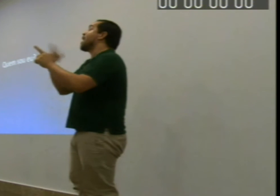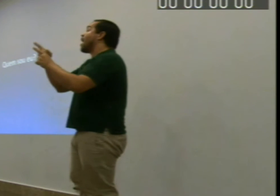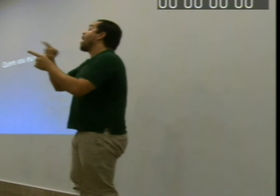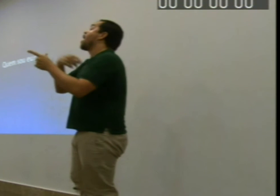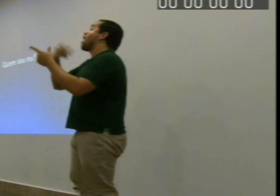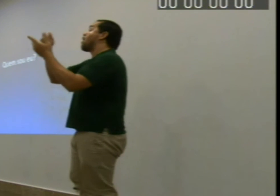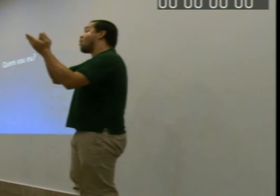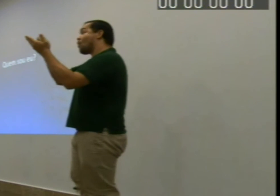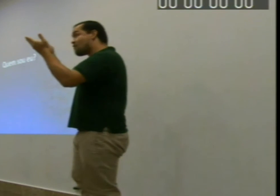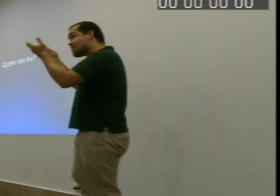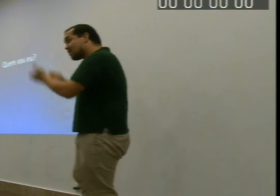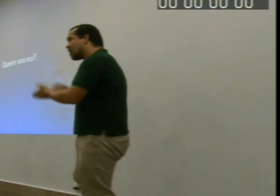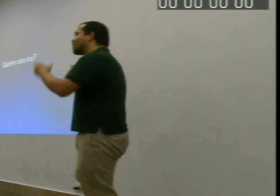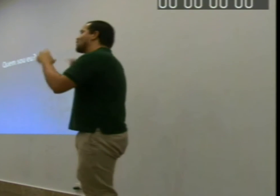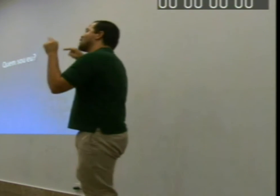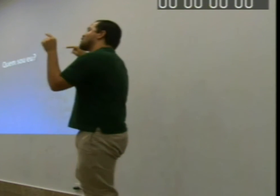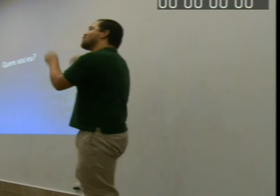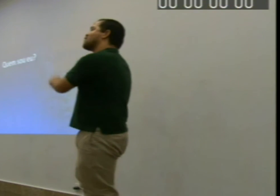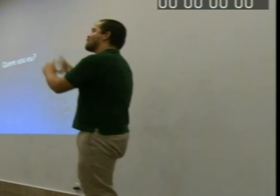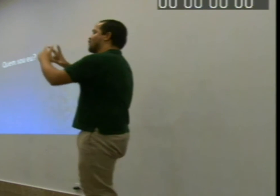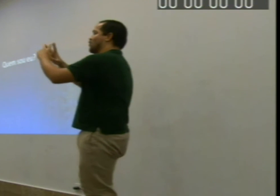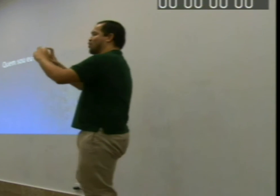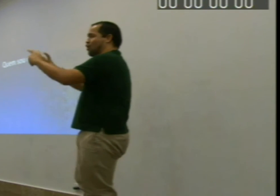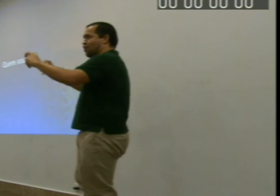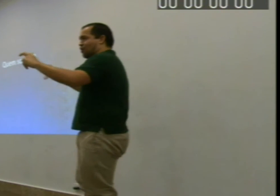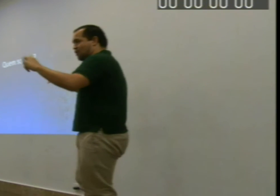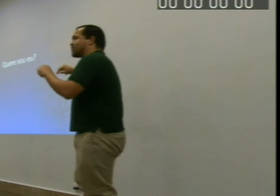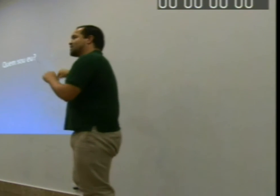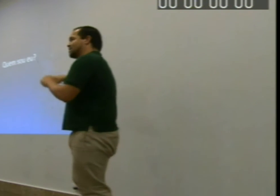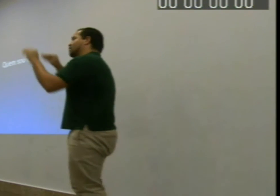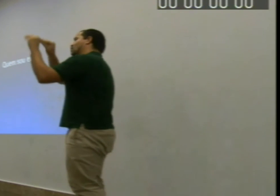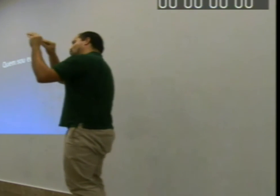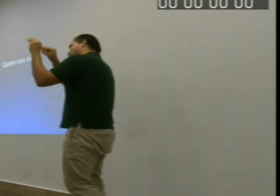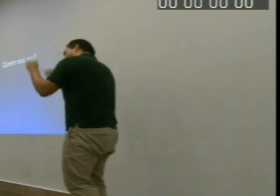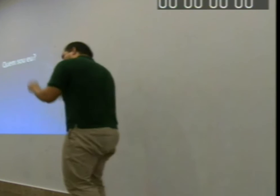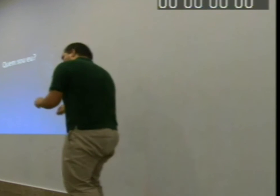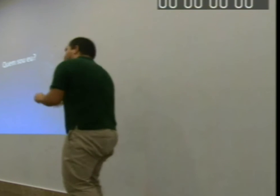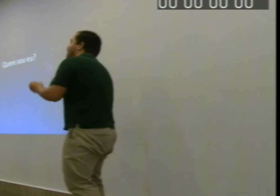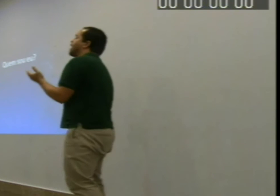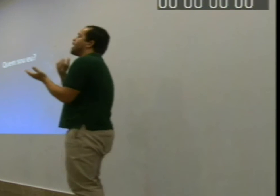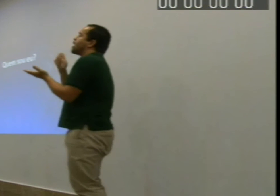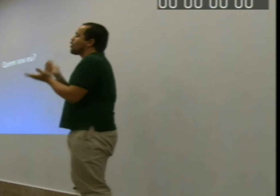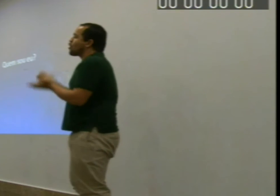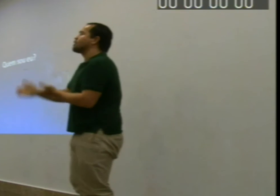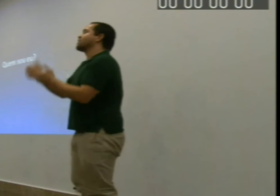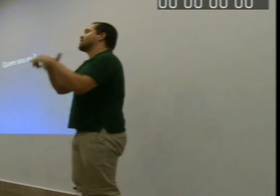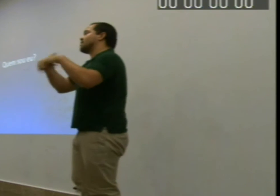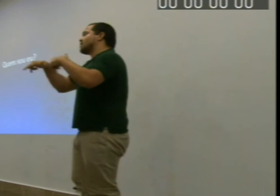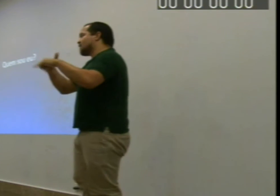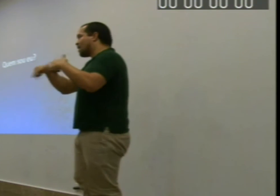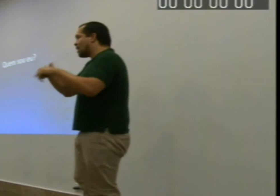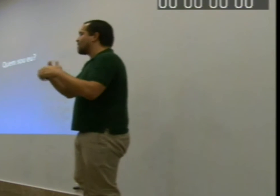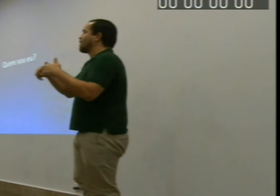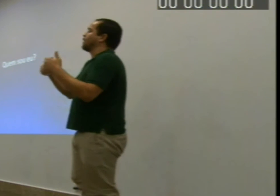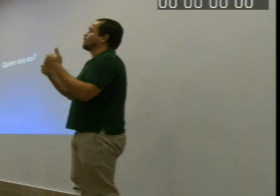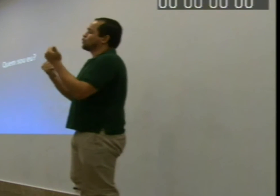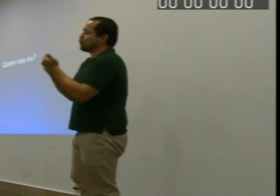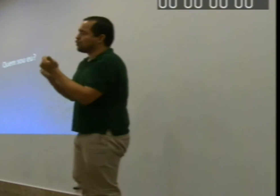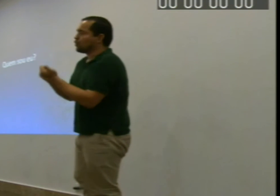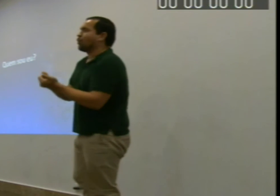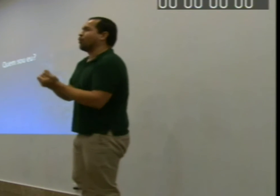libras aí depois eu fi convidado a ir para Florianópolis mudei então e comecei a